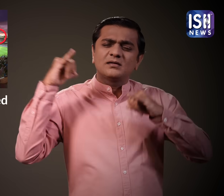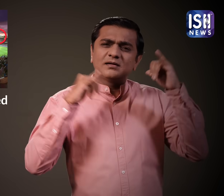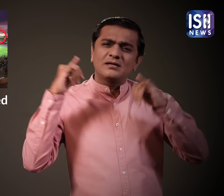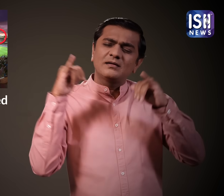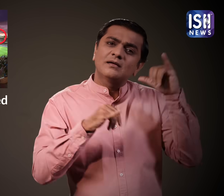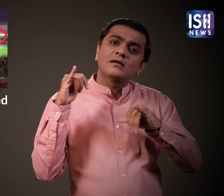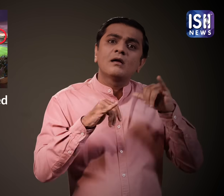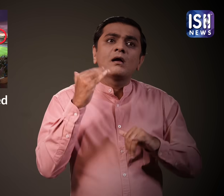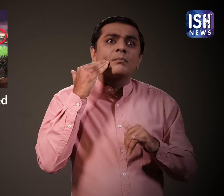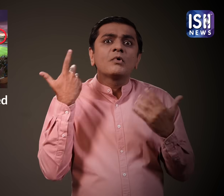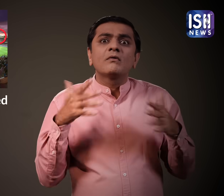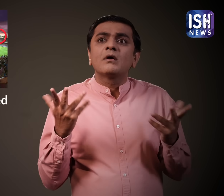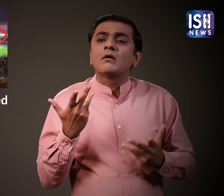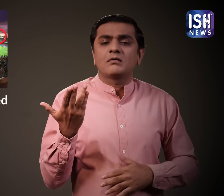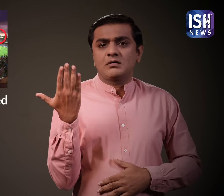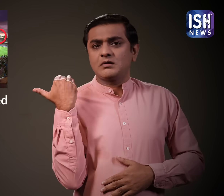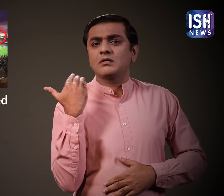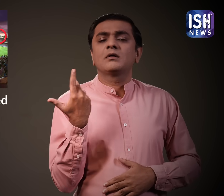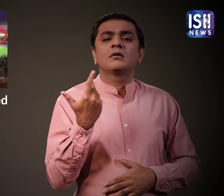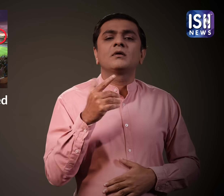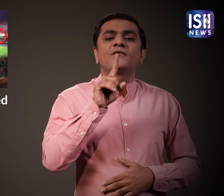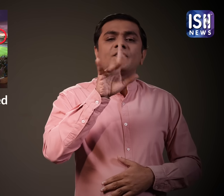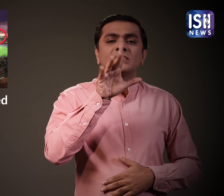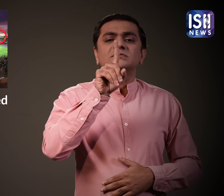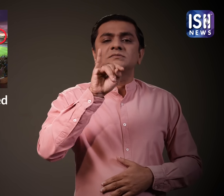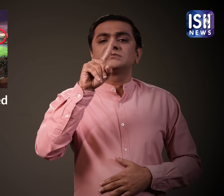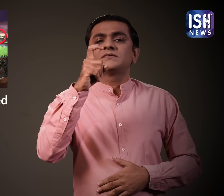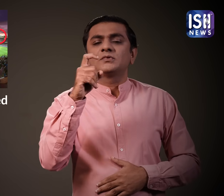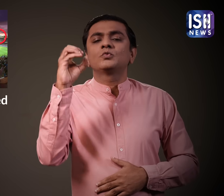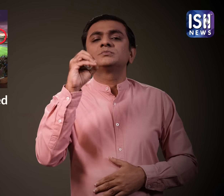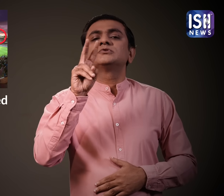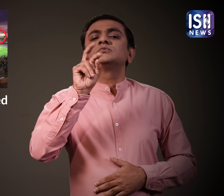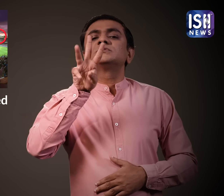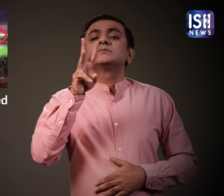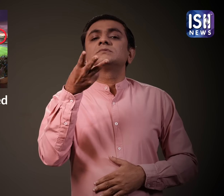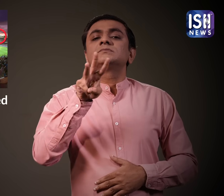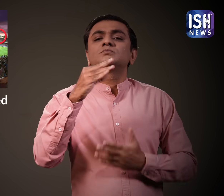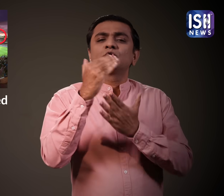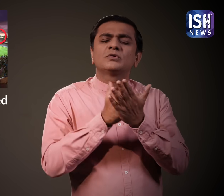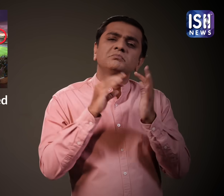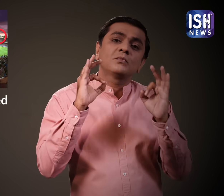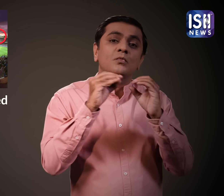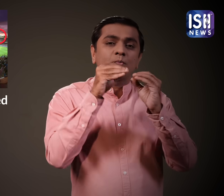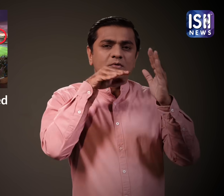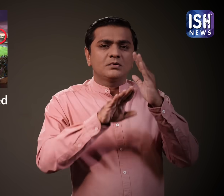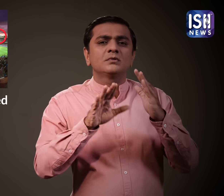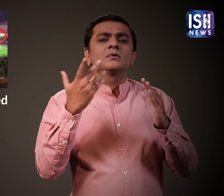आयोसी सत्र मुंबाई के नीता मुकेश अमबानी सांस्कूरुटिक केंद्र में आयोजित किया गया था